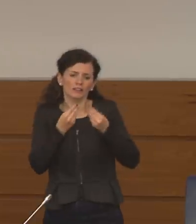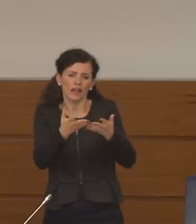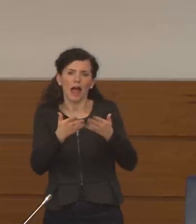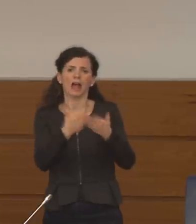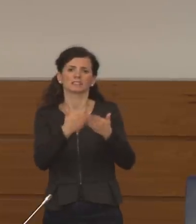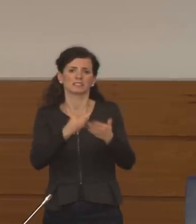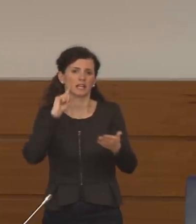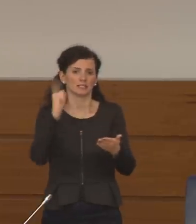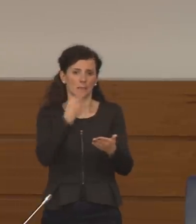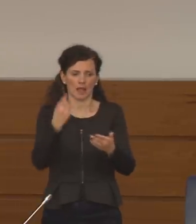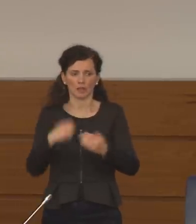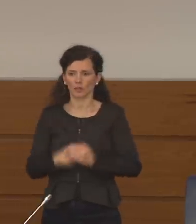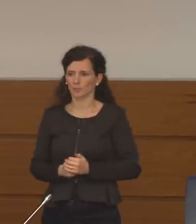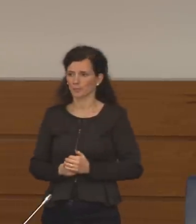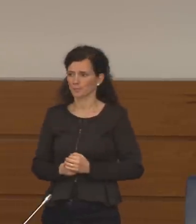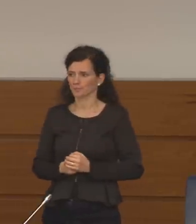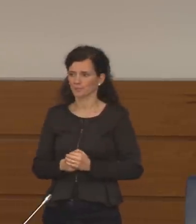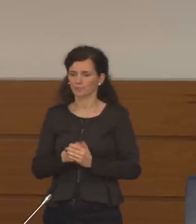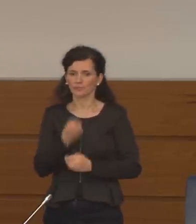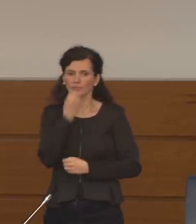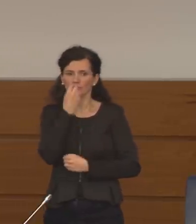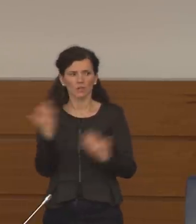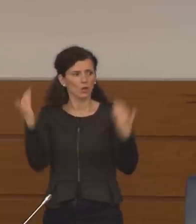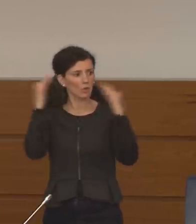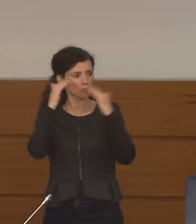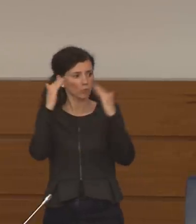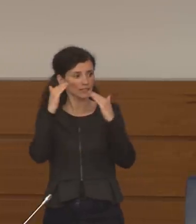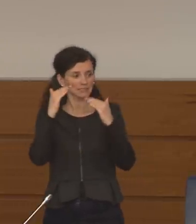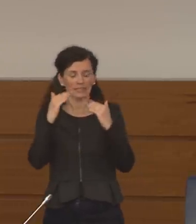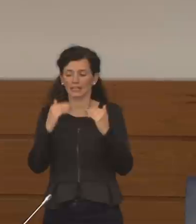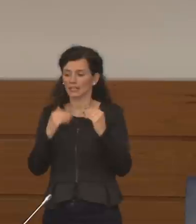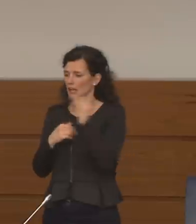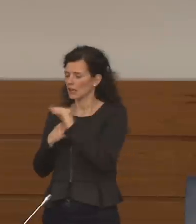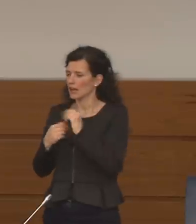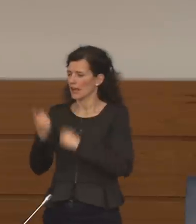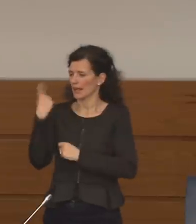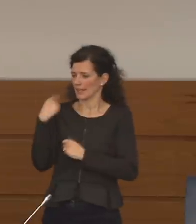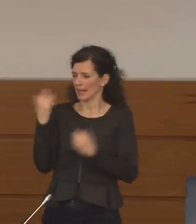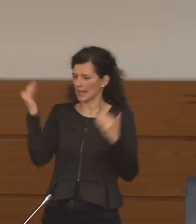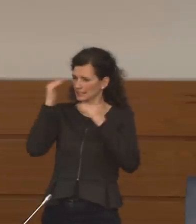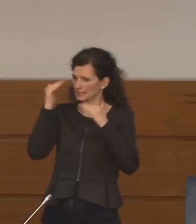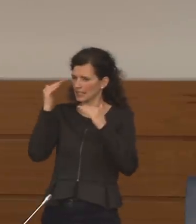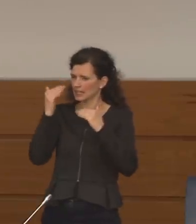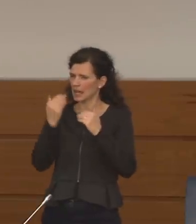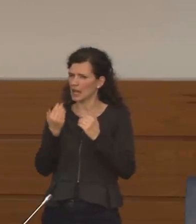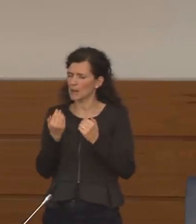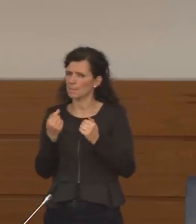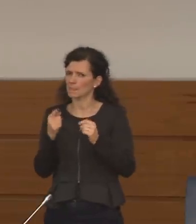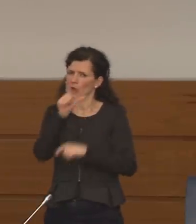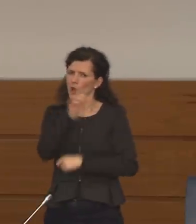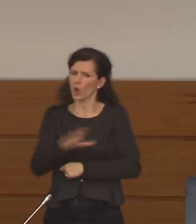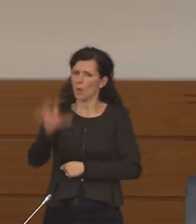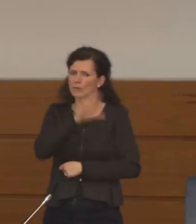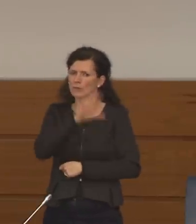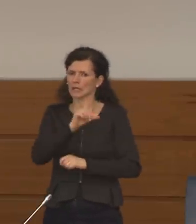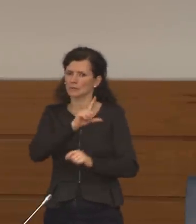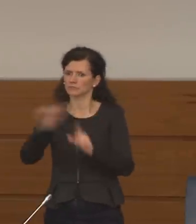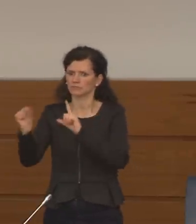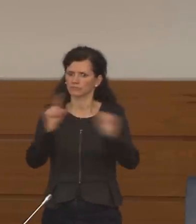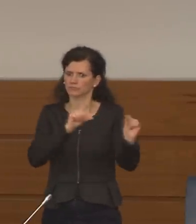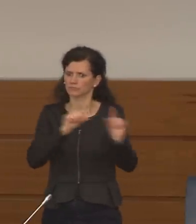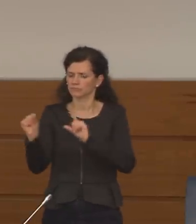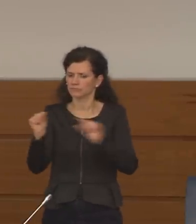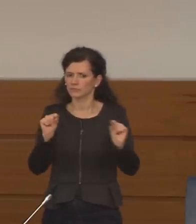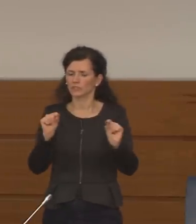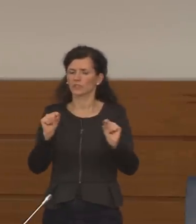e buonasera ieri sera c'è stato un fuggi fuggi generale dalla la lombardia quindi gente